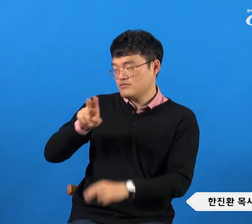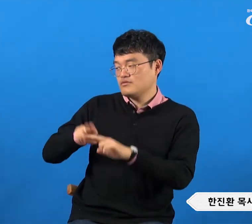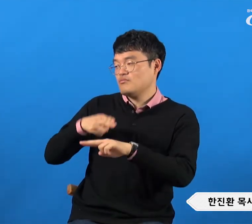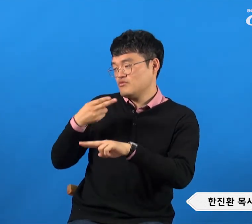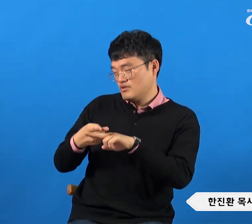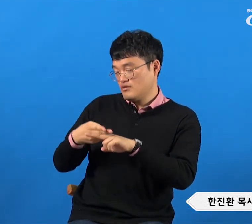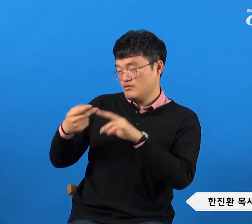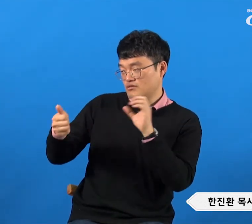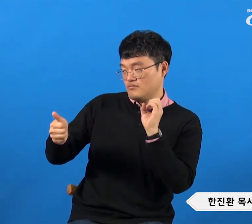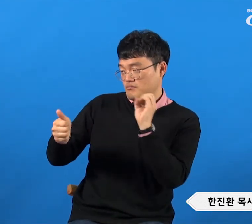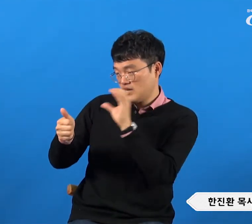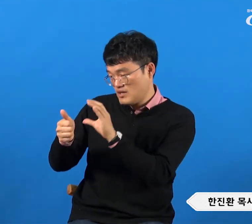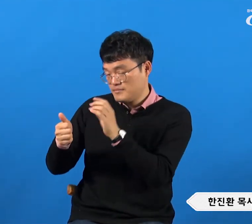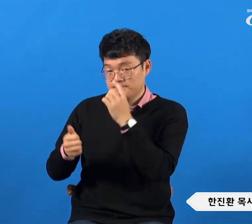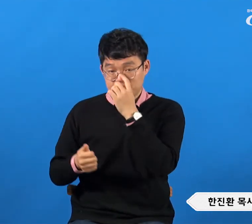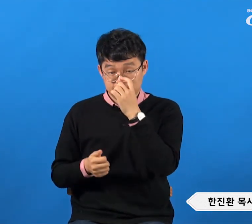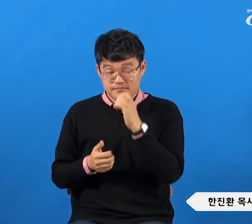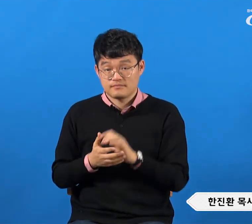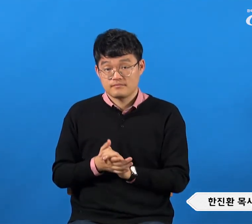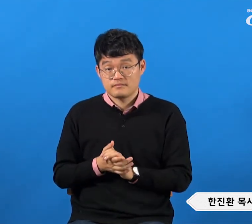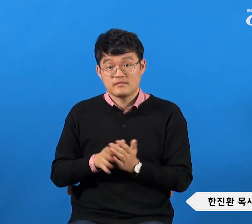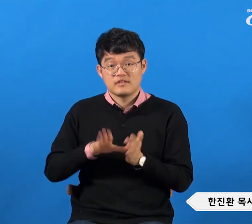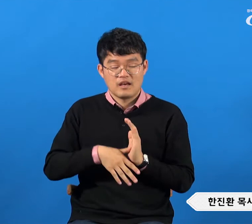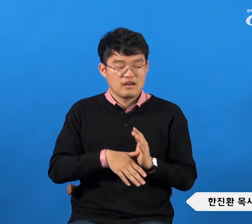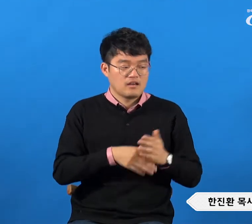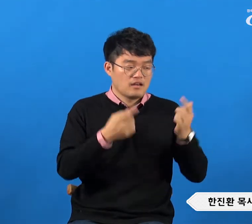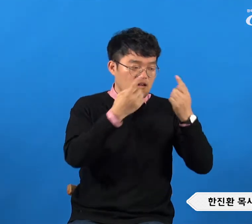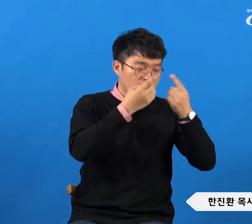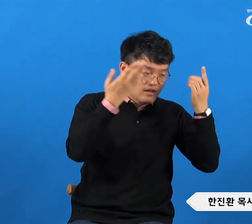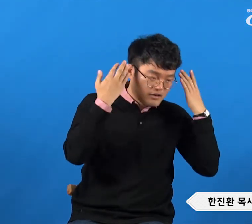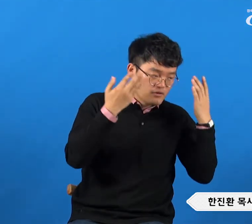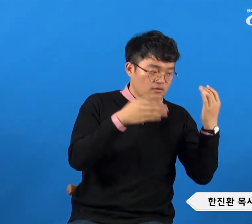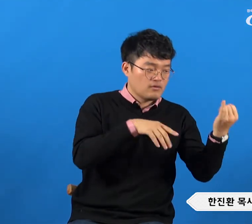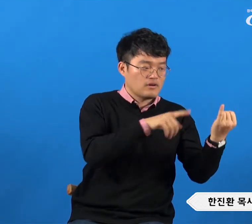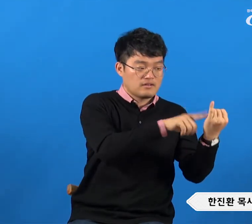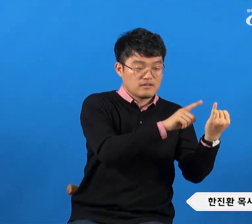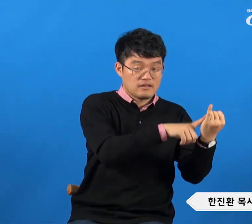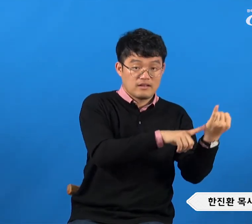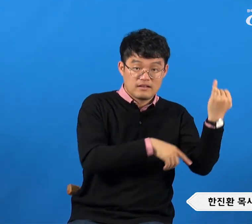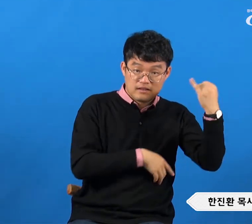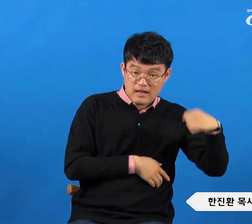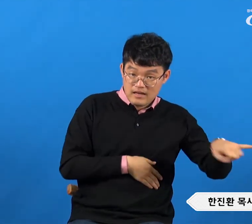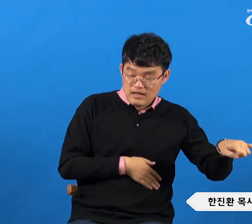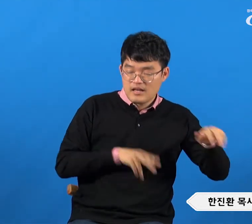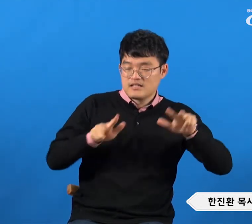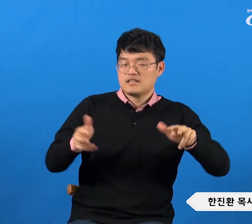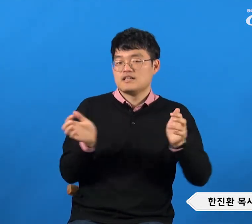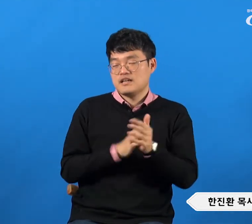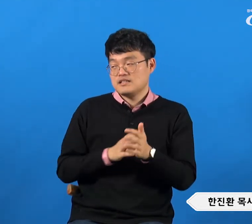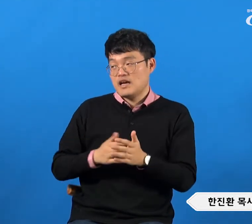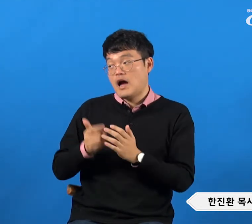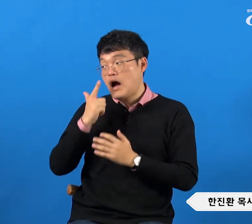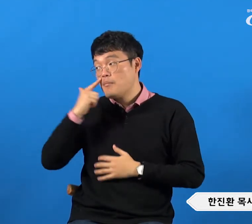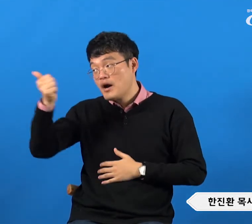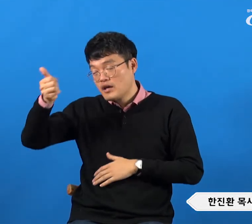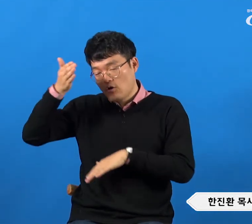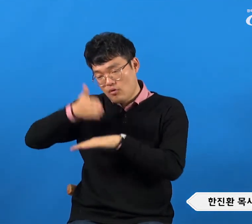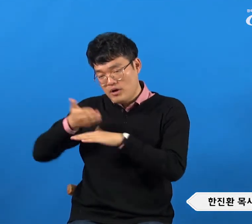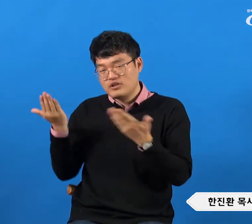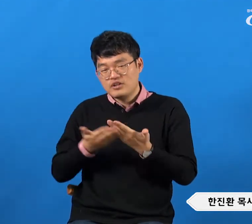선물이에요 그럽니다. 그러자 대학생 딸이 또 그동안 아빠에게 고마웠던